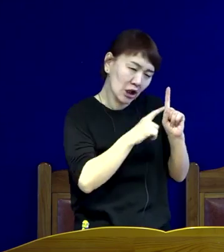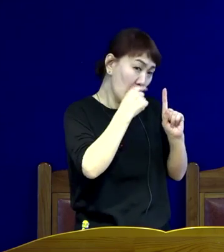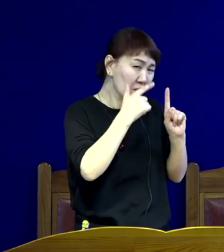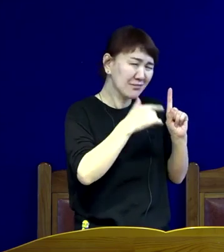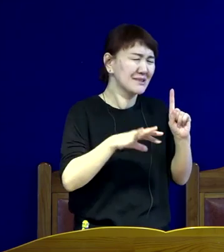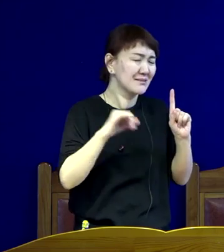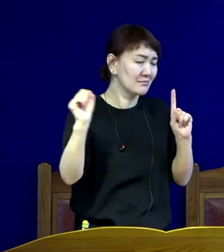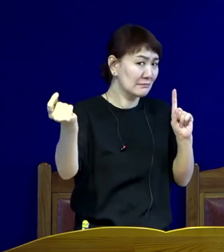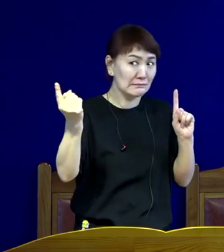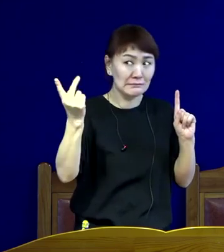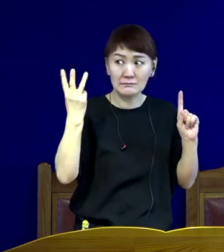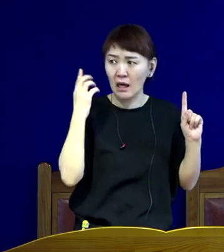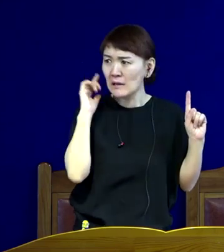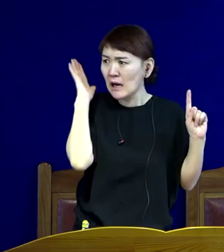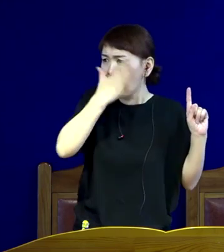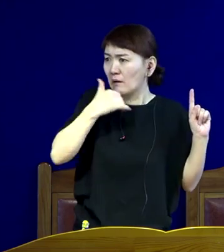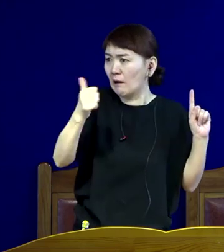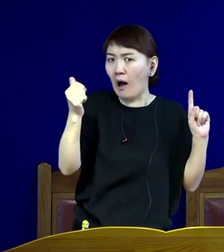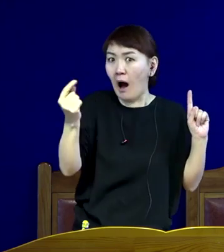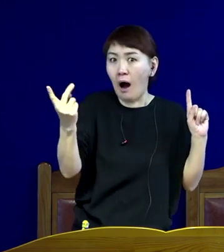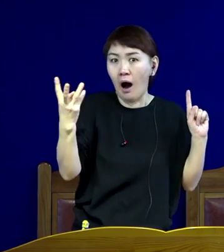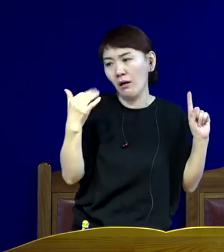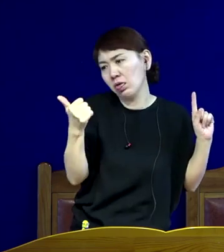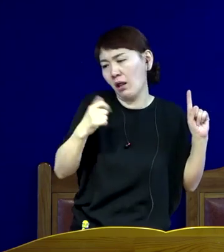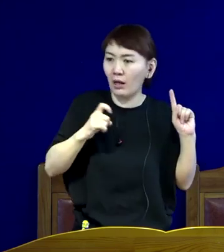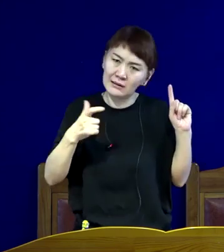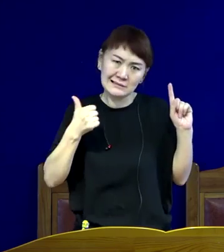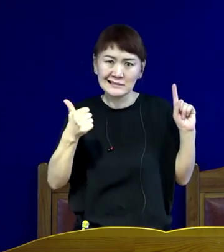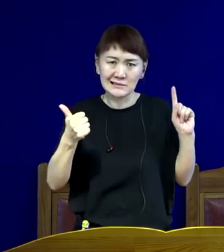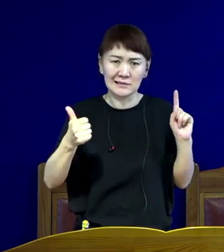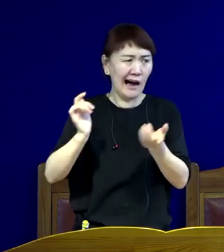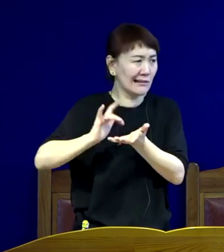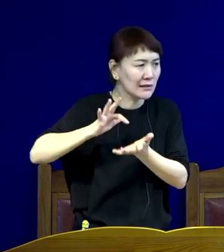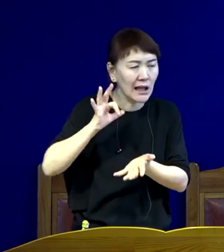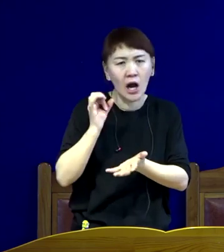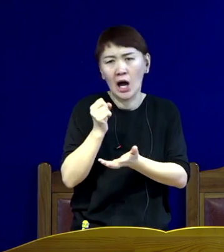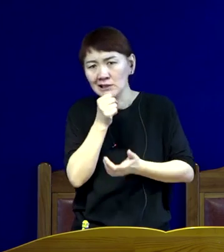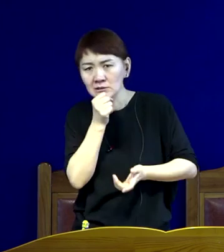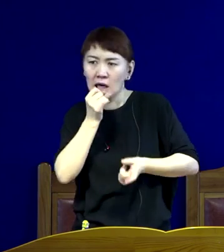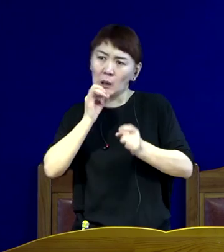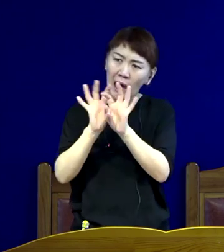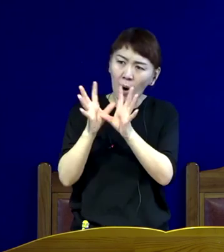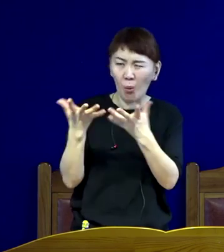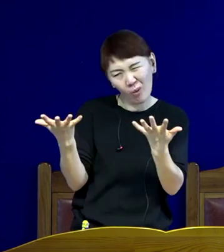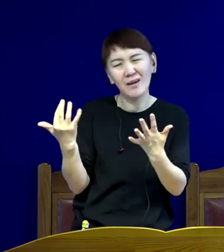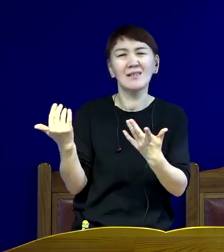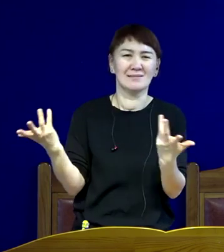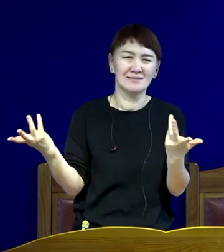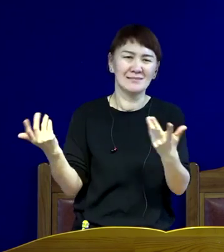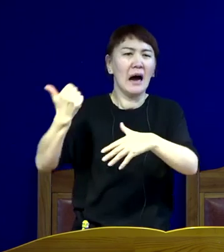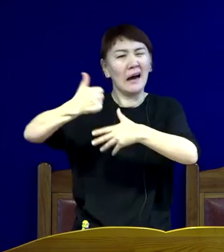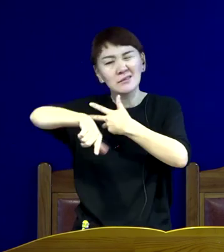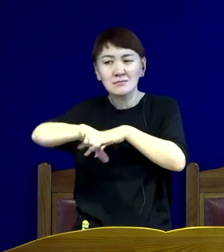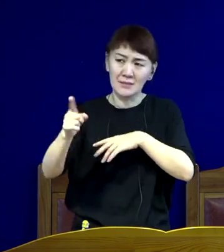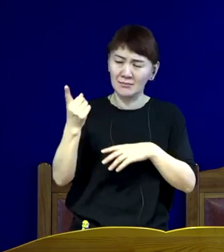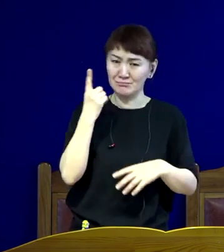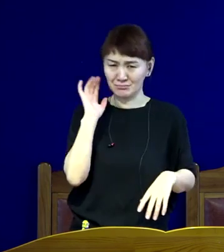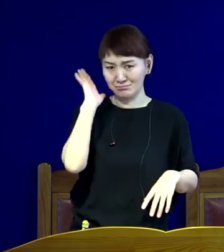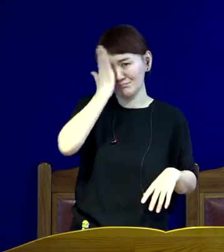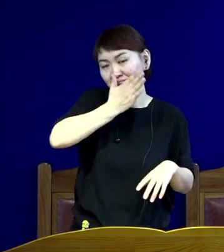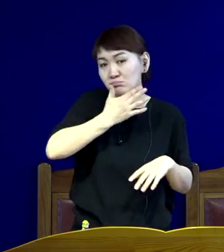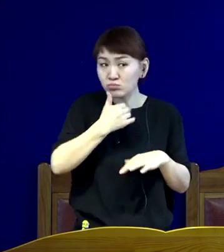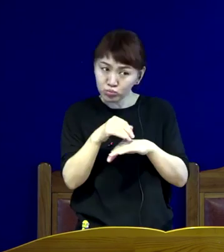хөөрхөн эмэгтэйчүүд маш олон байгаа. Одоо одуудаас гадна энэ тэнд очих юм бол хөөрхөн